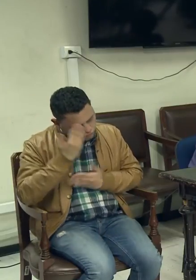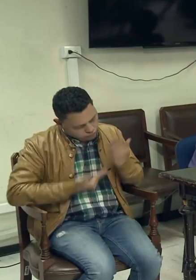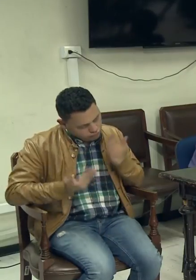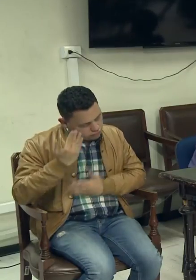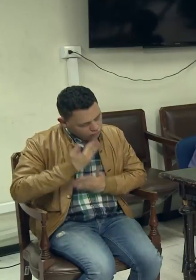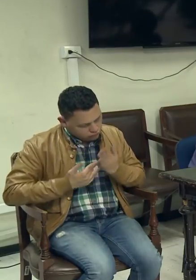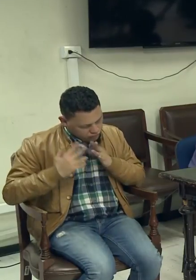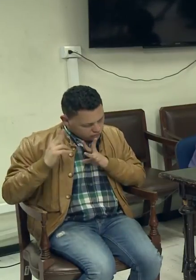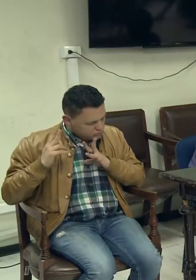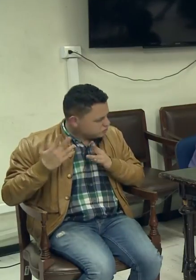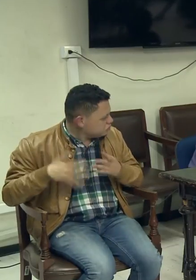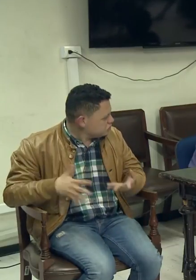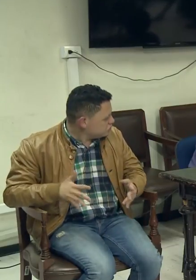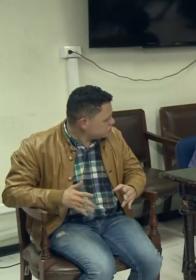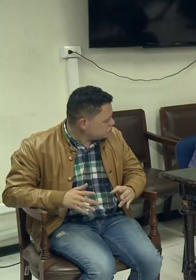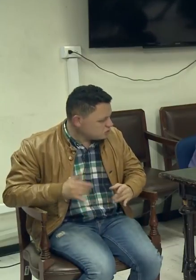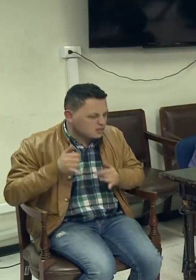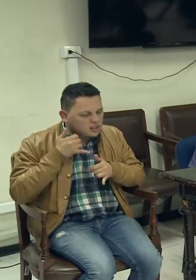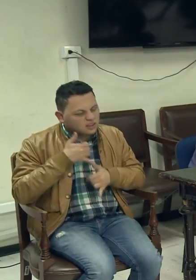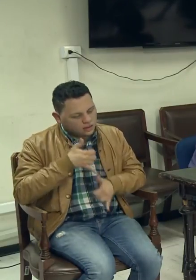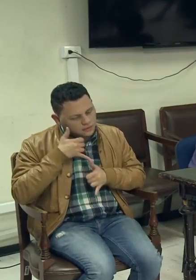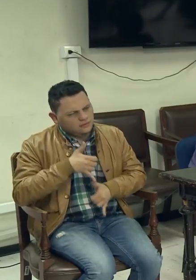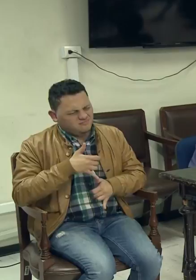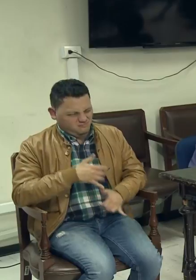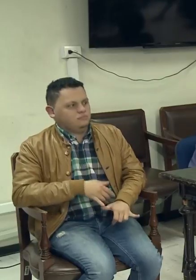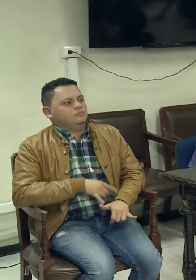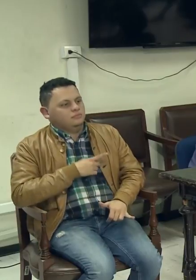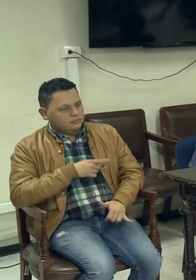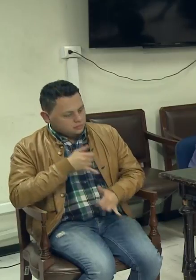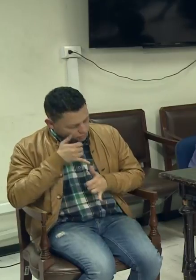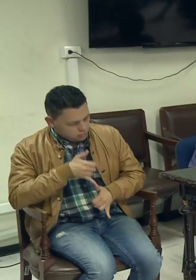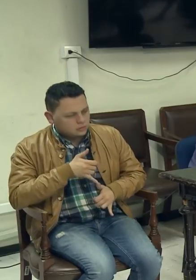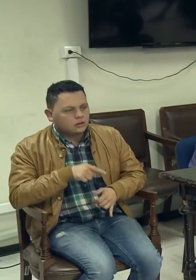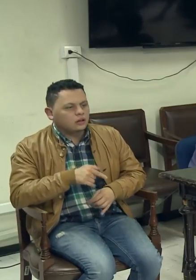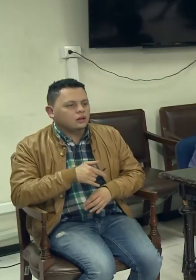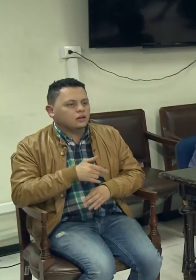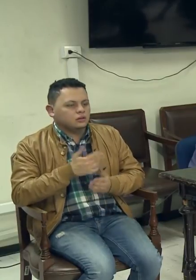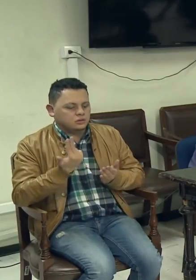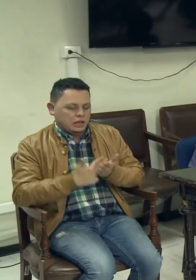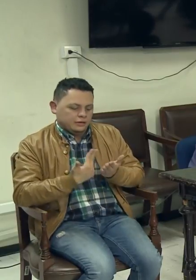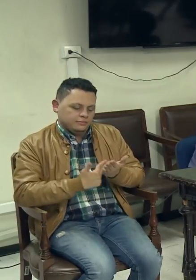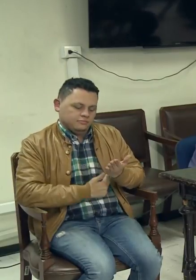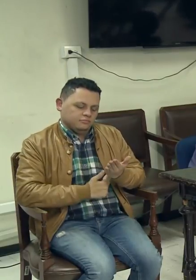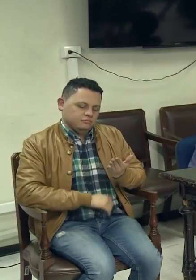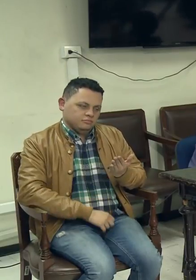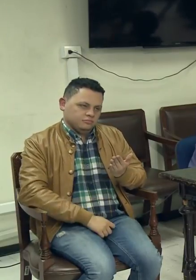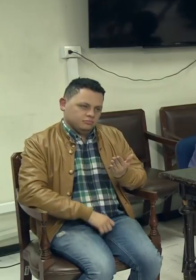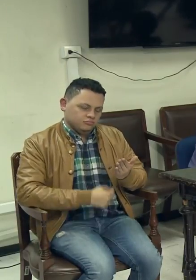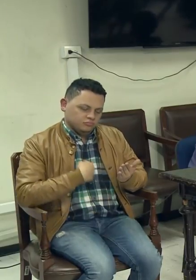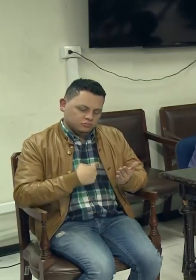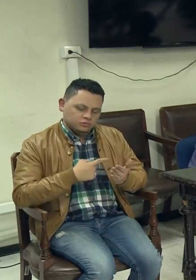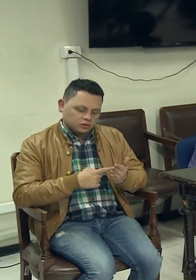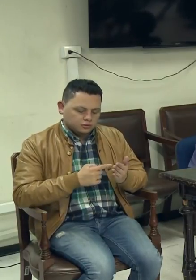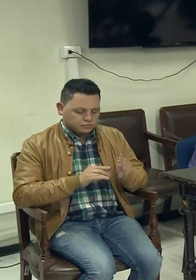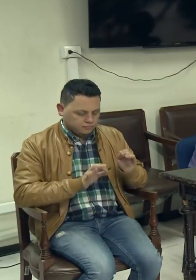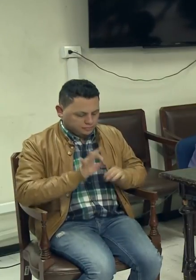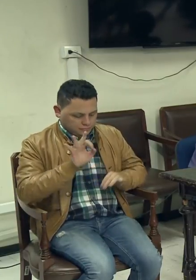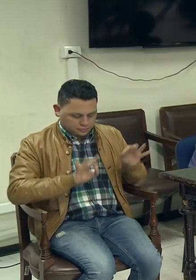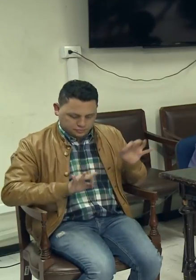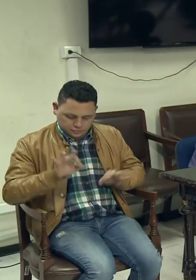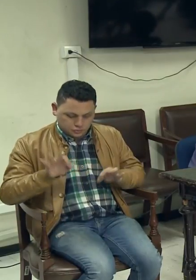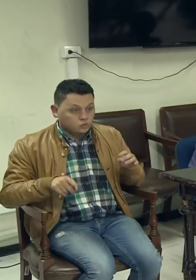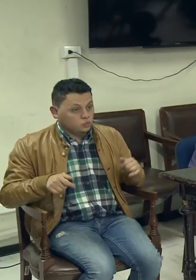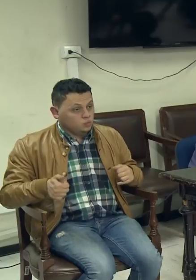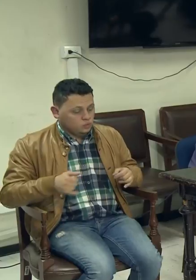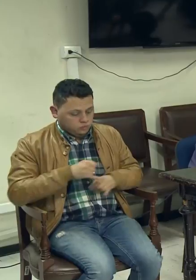un son ingenieros. ¿Qué hacen los ingenieros? Reglas. Entonces saben medir, son